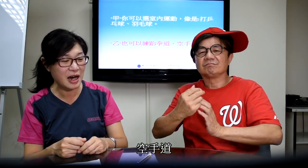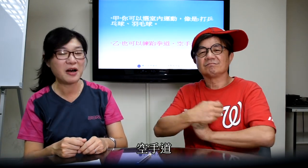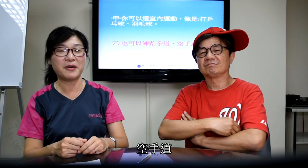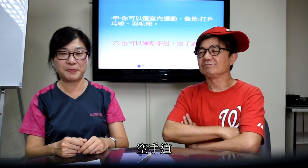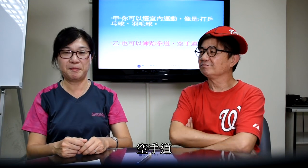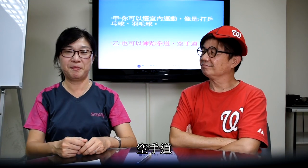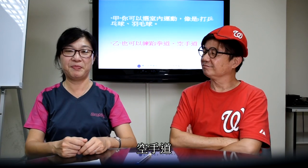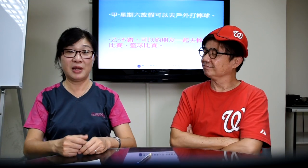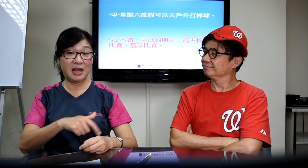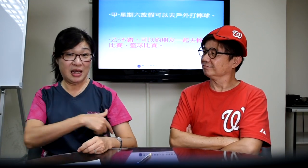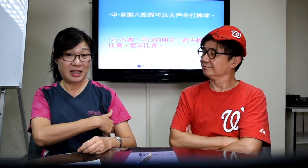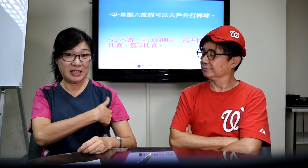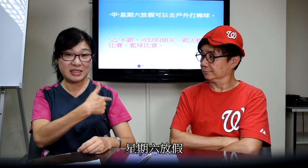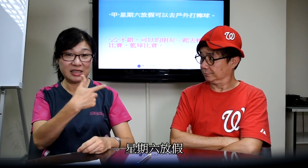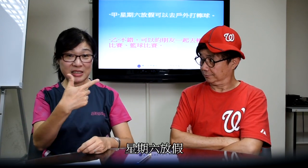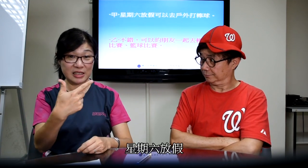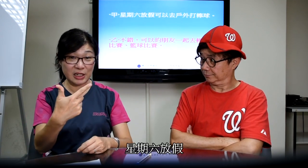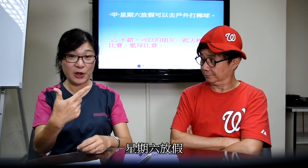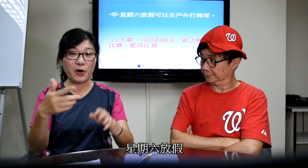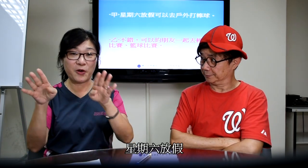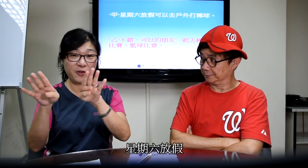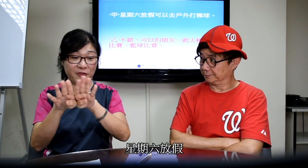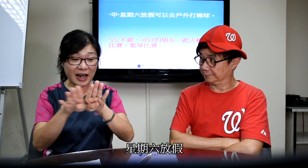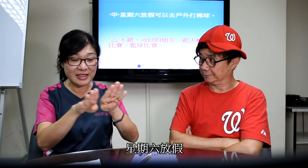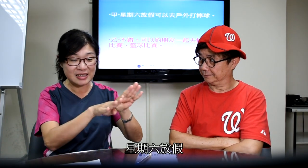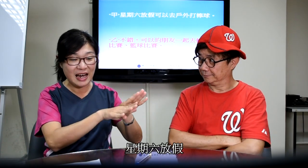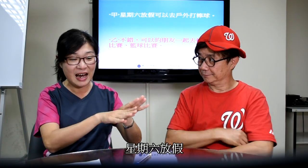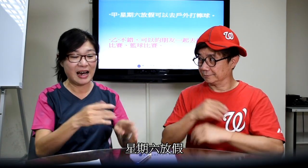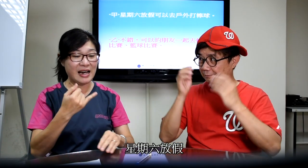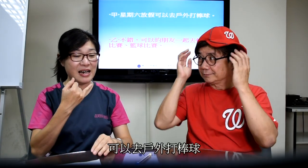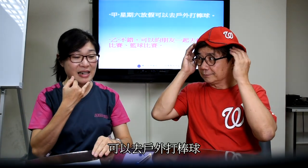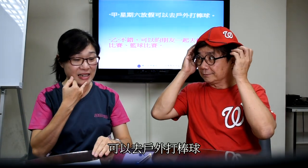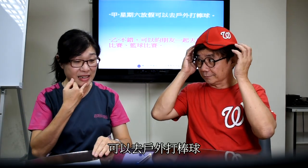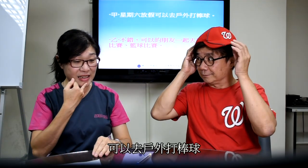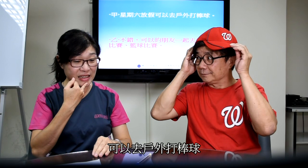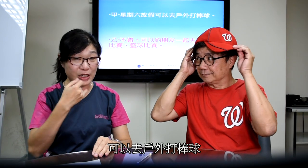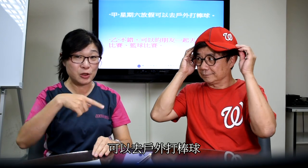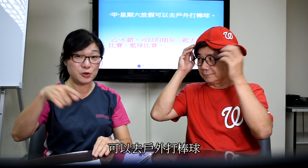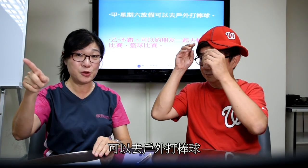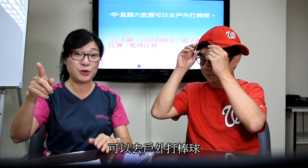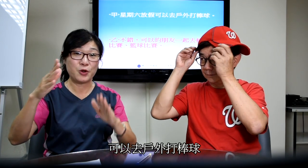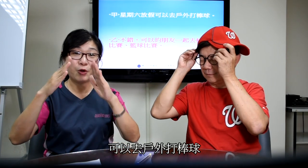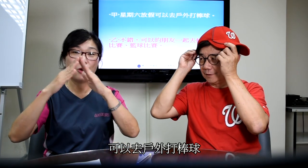道。星期六放假，可以去